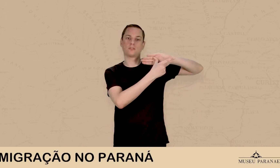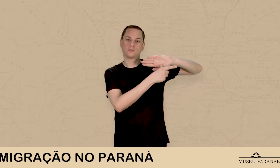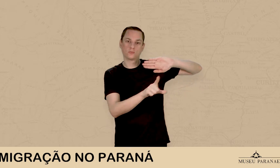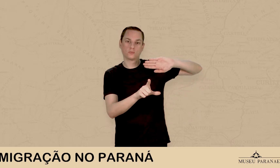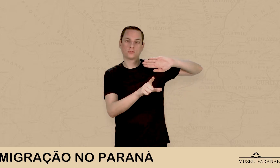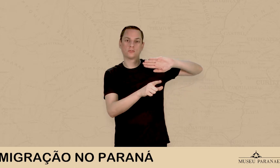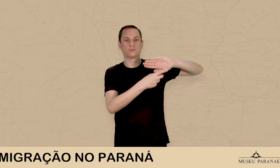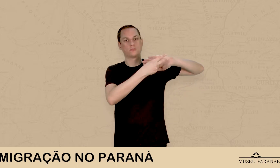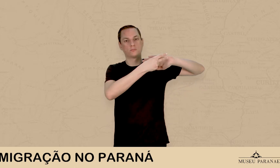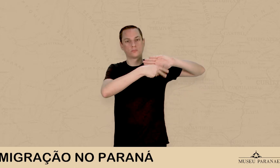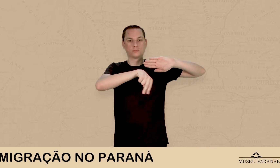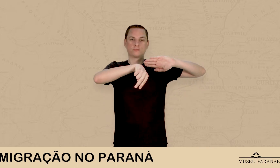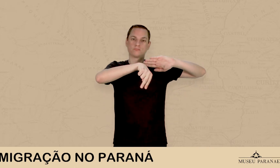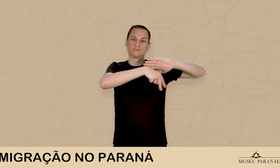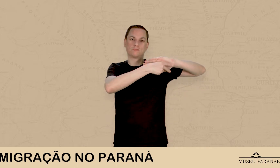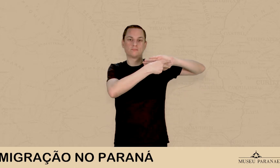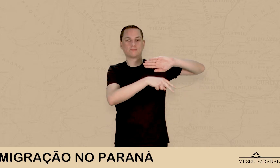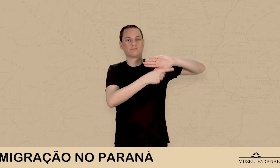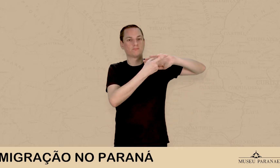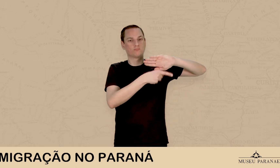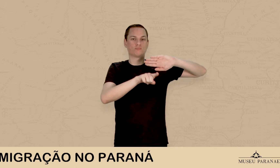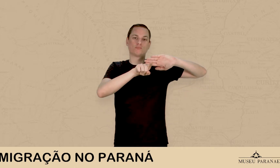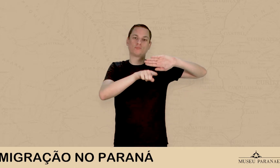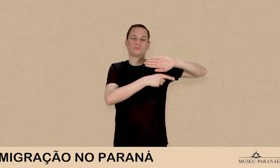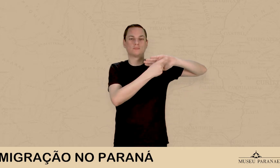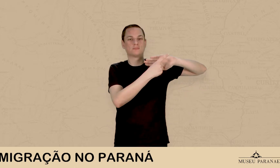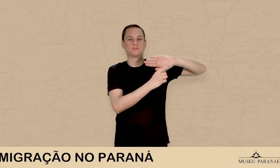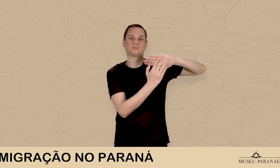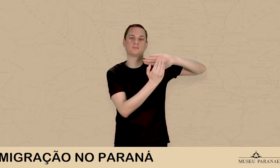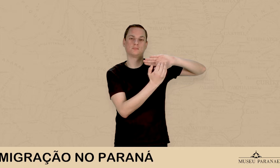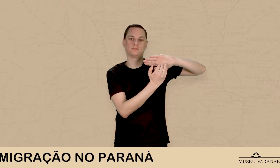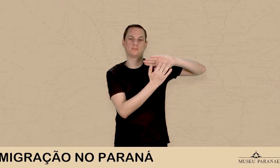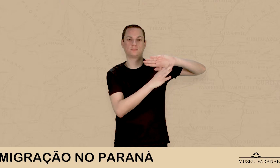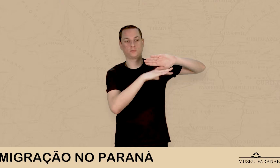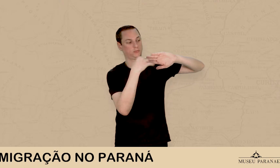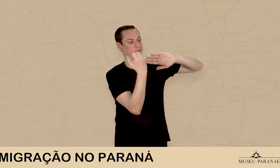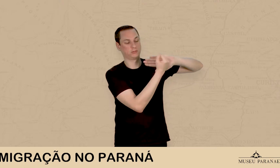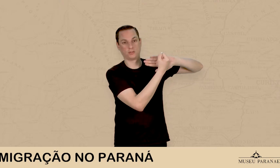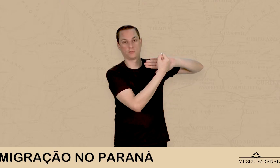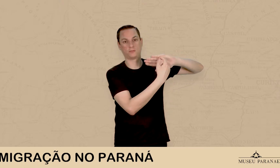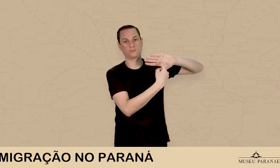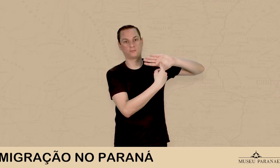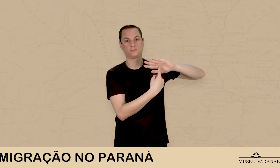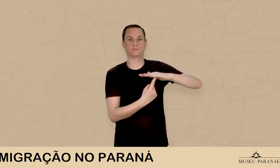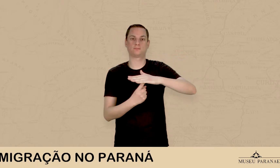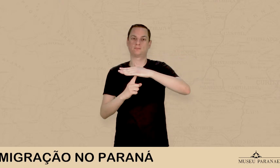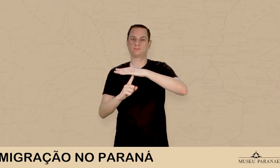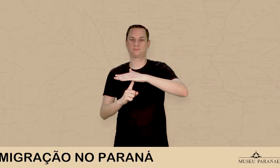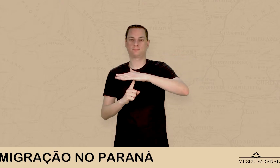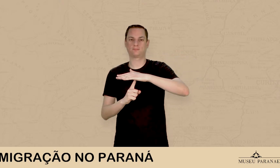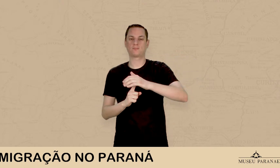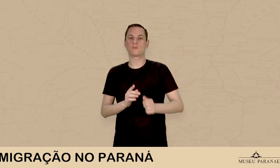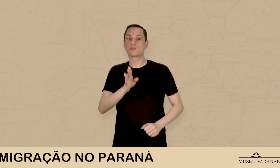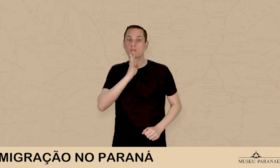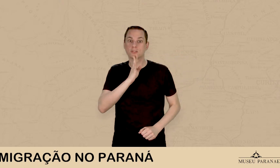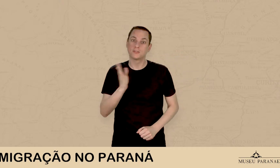tanto linguisticamente, através da sua dança, da sua música, da sua comida. Vamos conhecer?